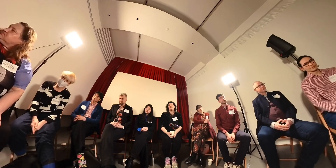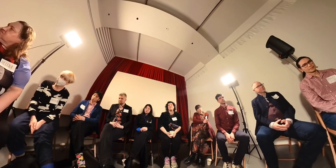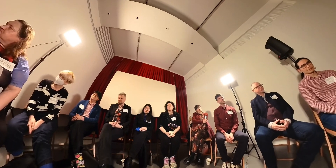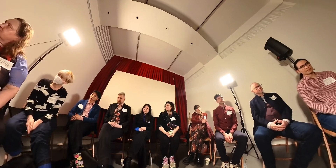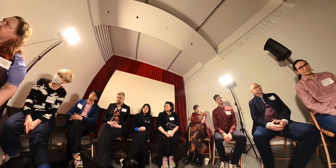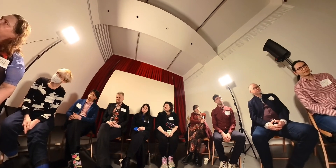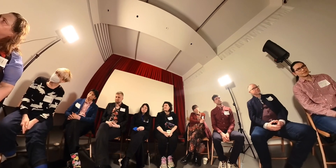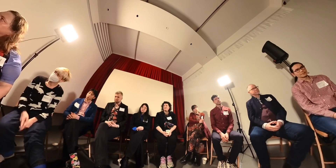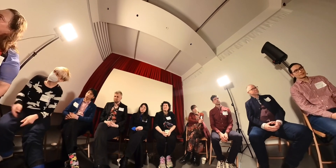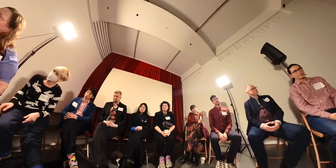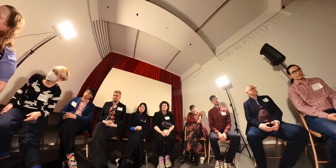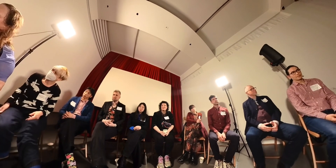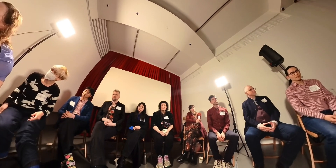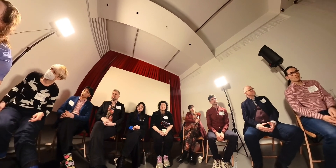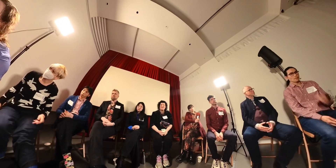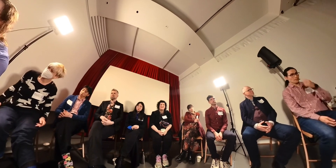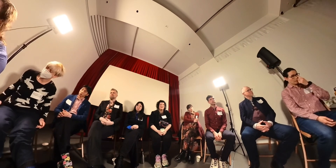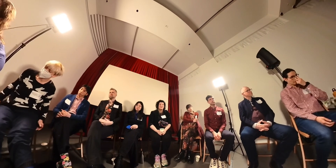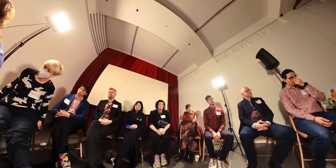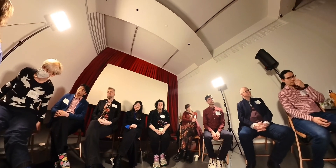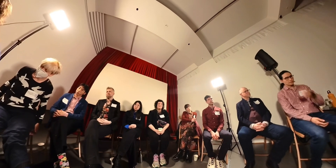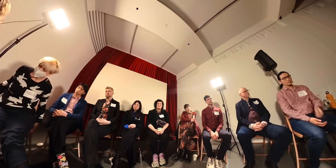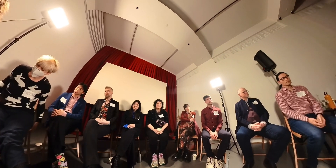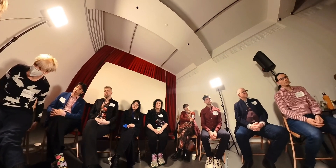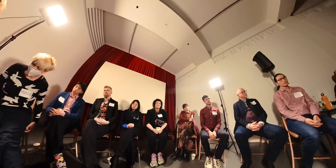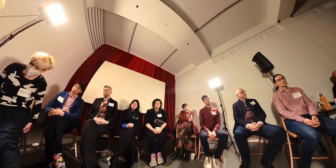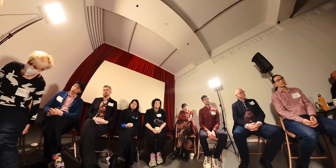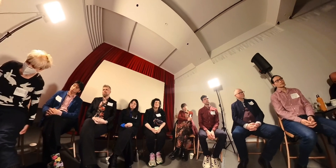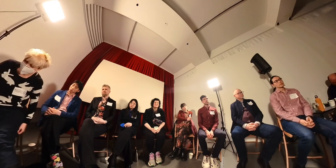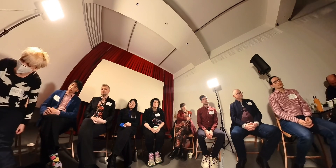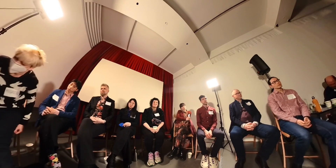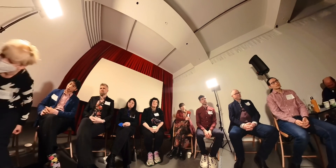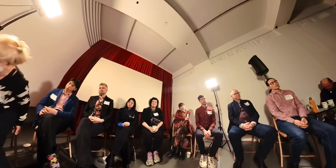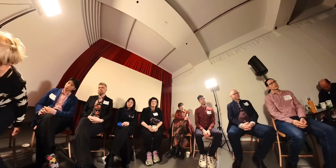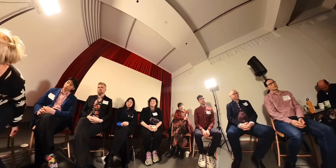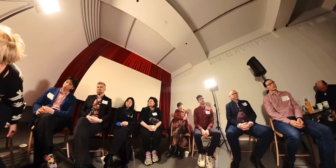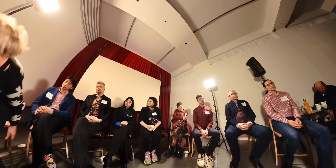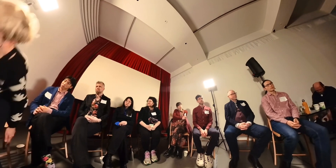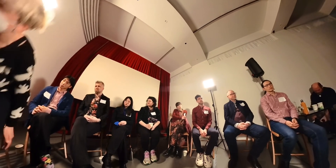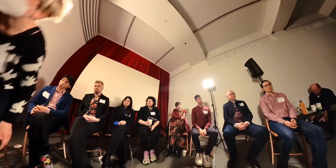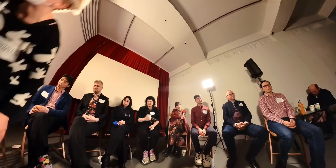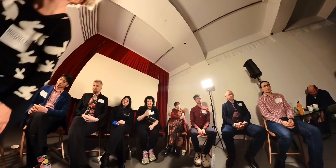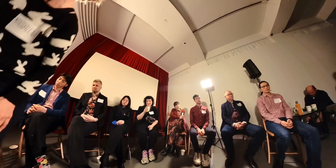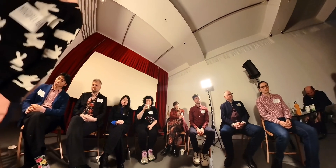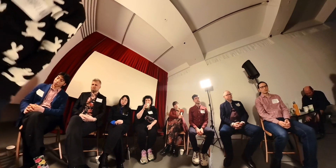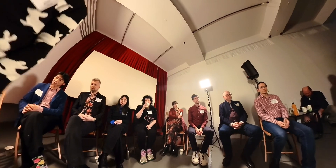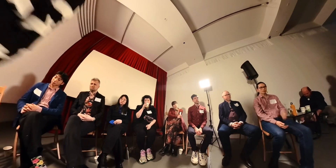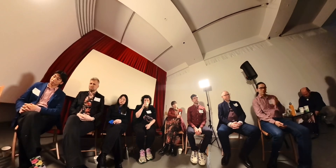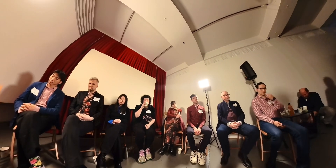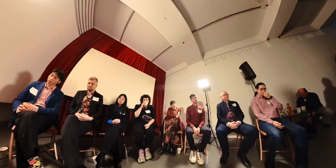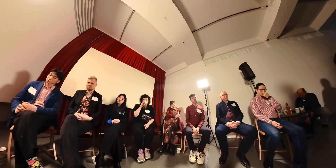co se týče třeba právě těch takových těch velkých jako termínů, s kterými tady budeme operovat, jako